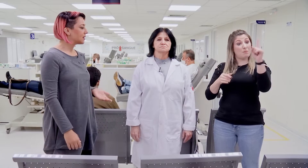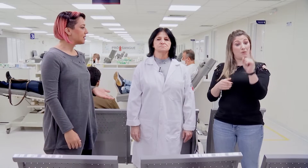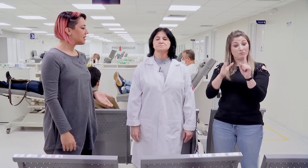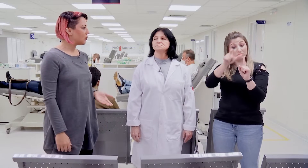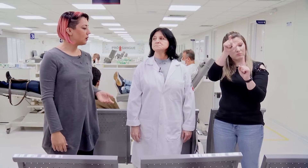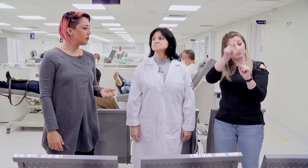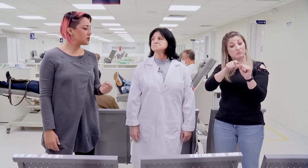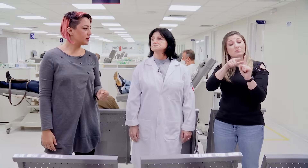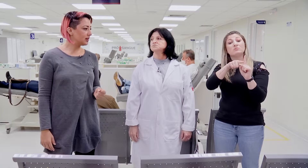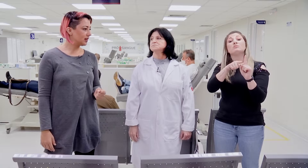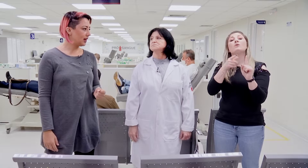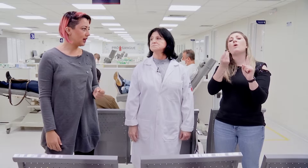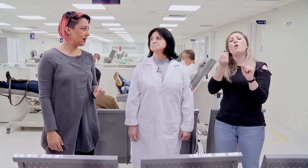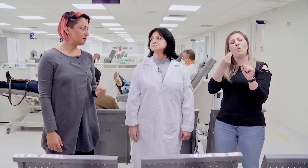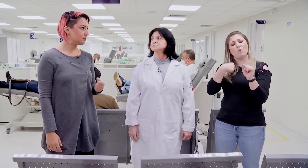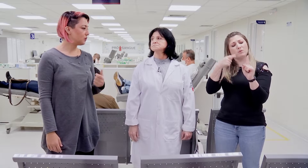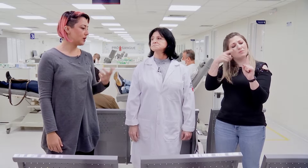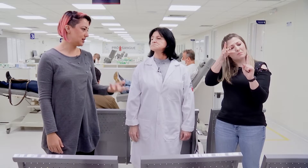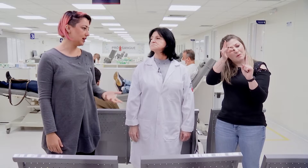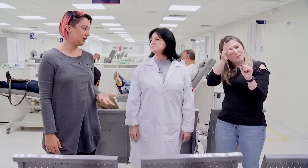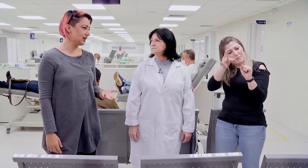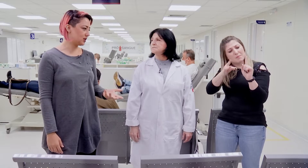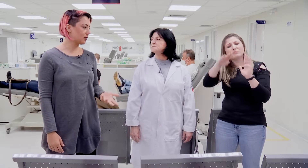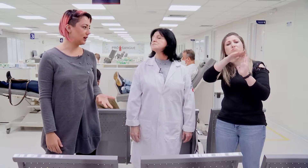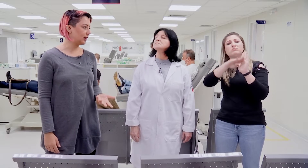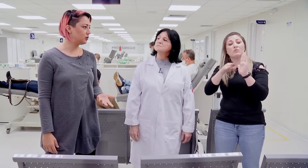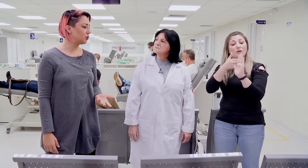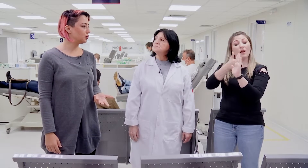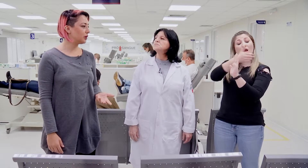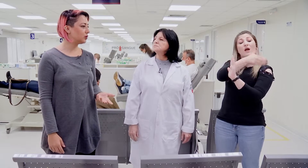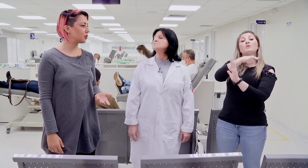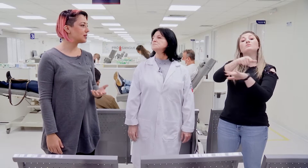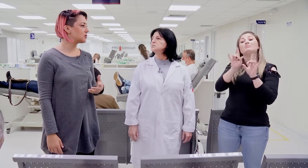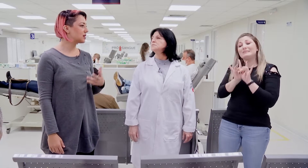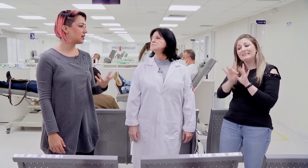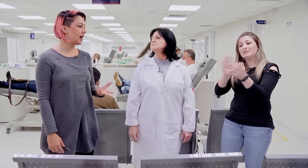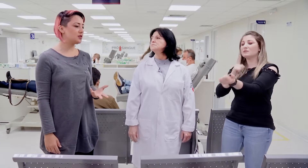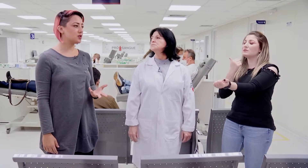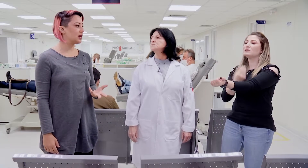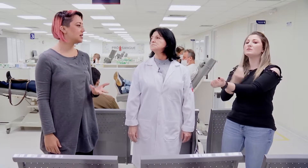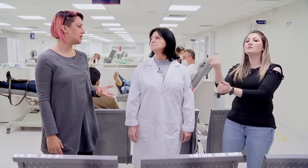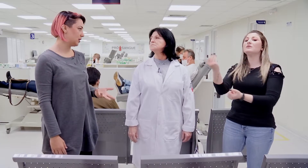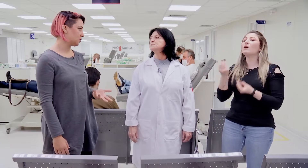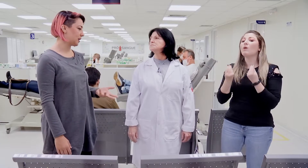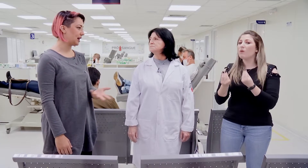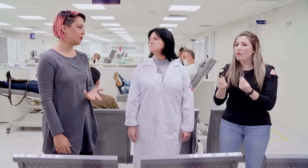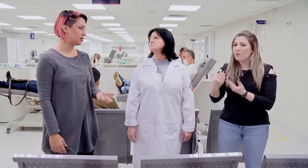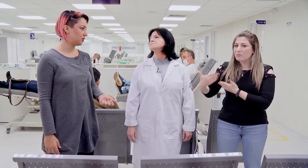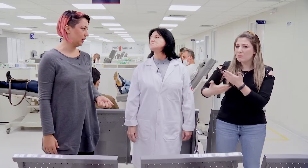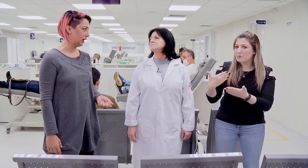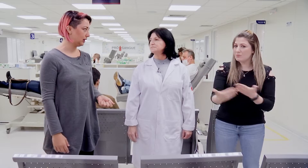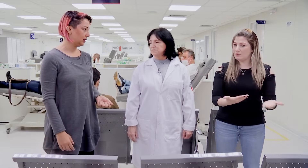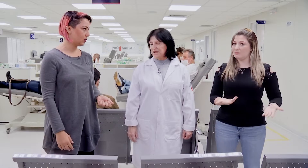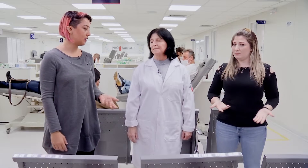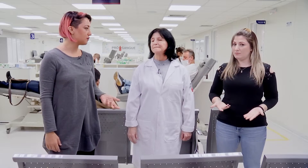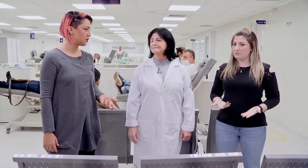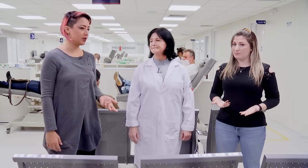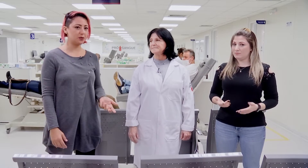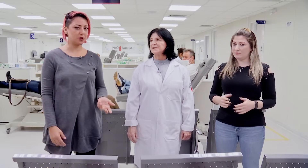Se é uma pessoa que quer doar sangue, que quer se tornar, né, um doador, quais são os critérios, os requisitos para que ela possa doar? Como é que funciona esse